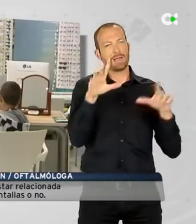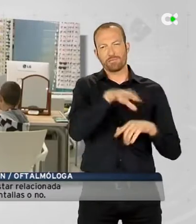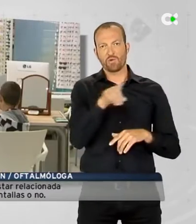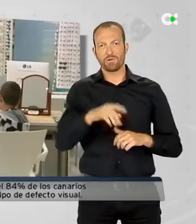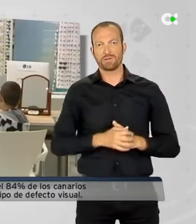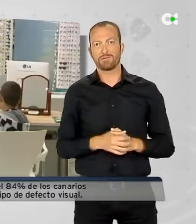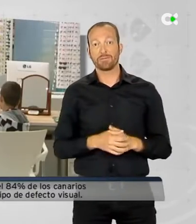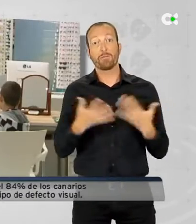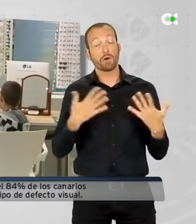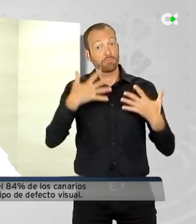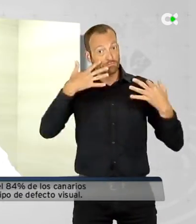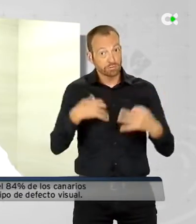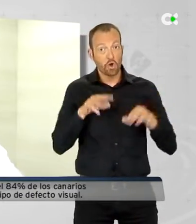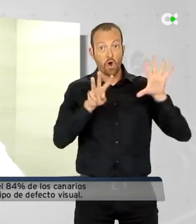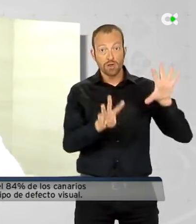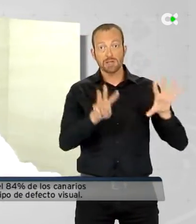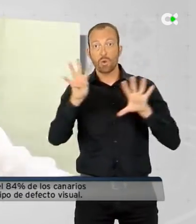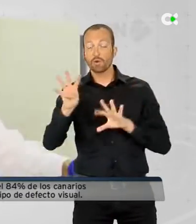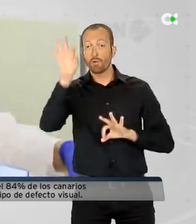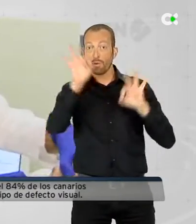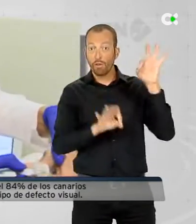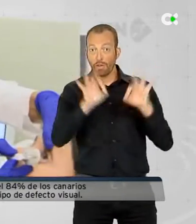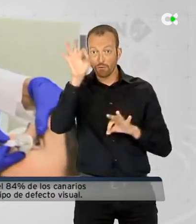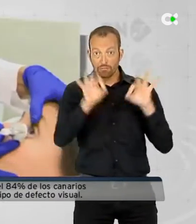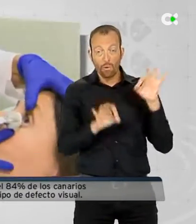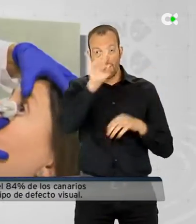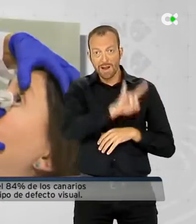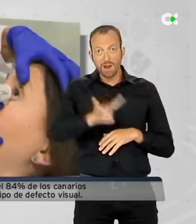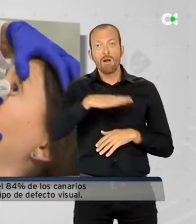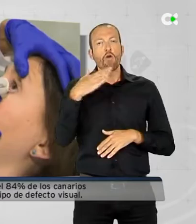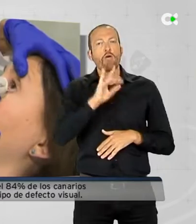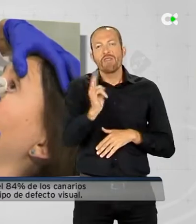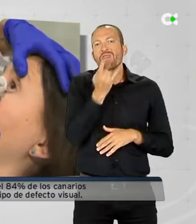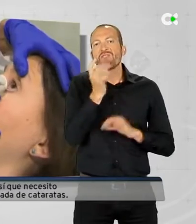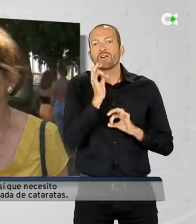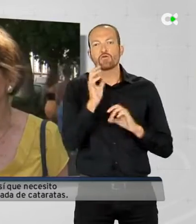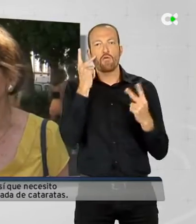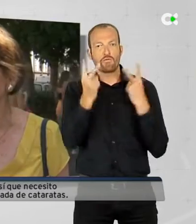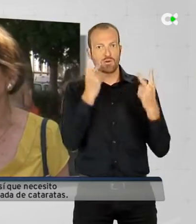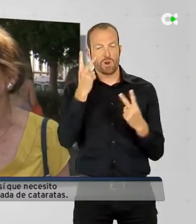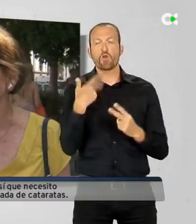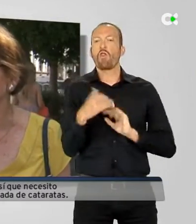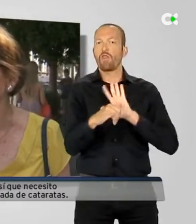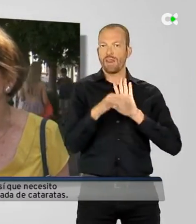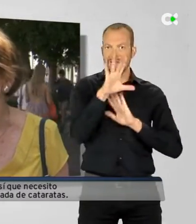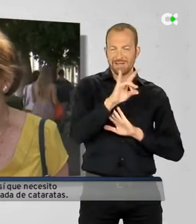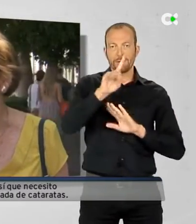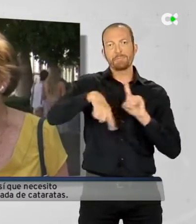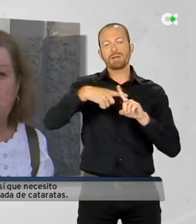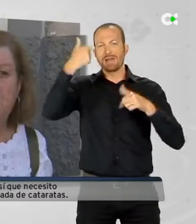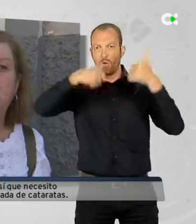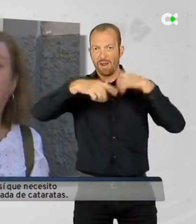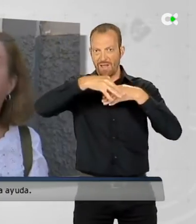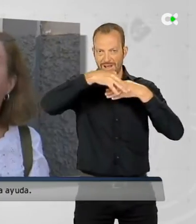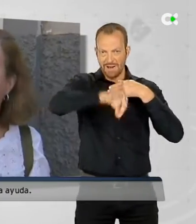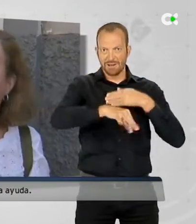Pero en realidad el 84% de los canarios tenemos algún tipo de defecto visual. De cerca sí necesito y estoy operada de catarata.